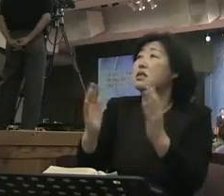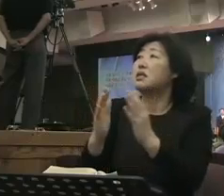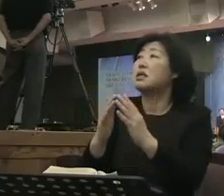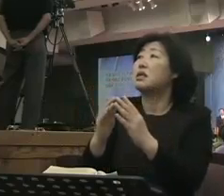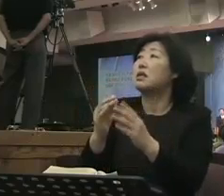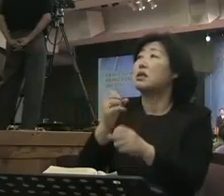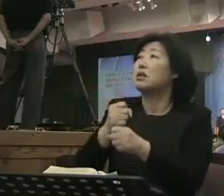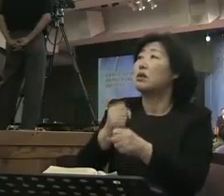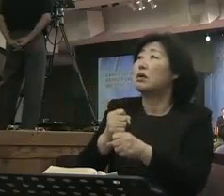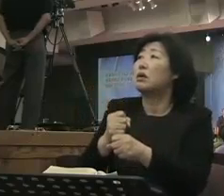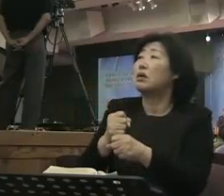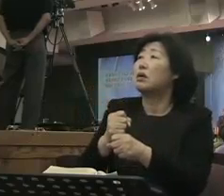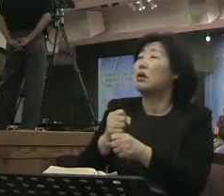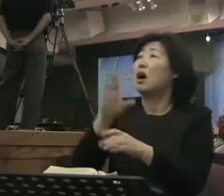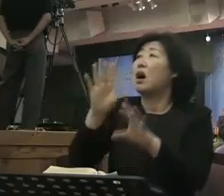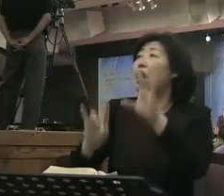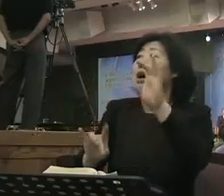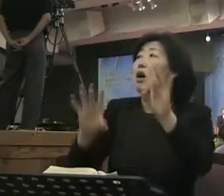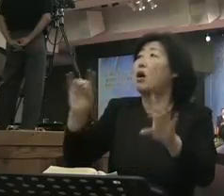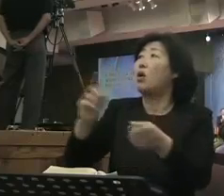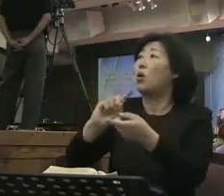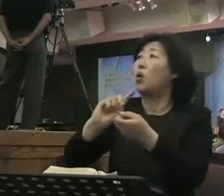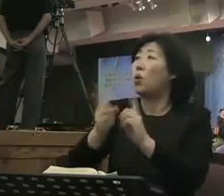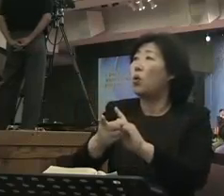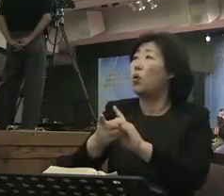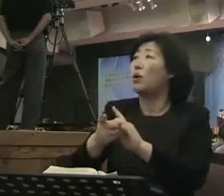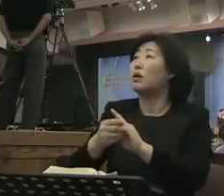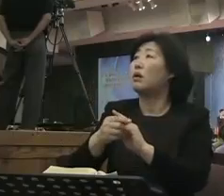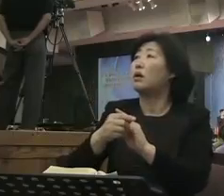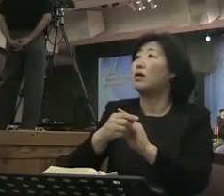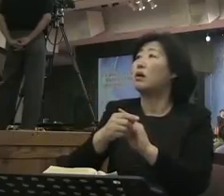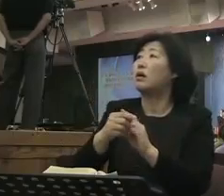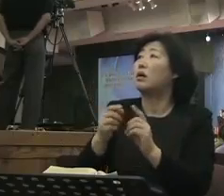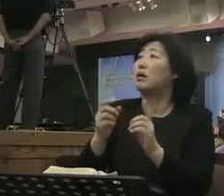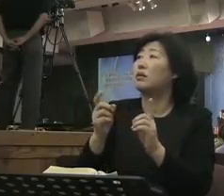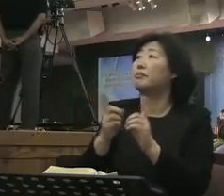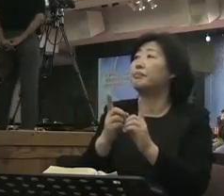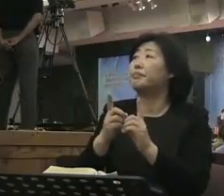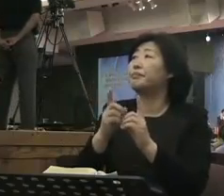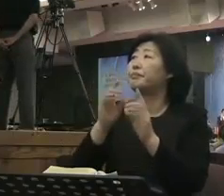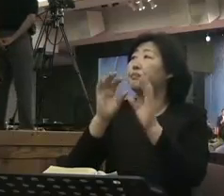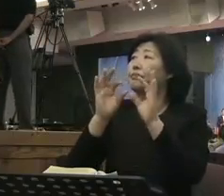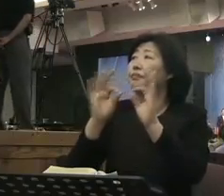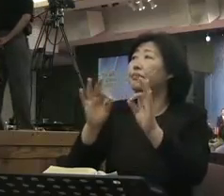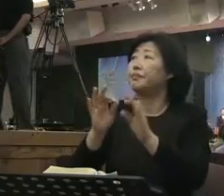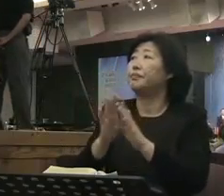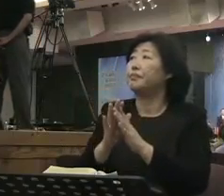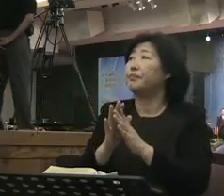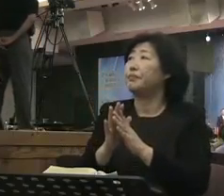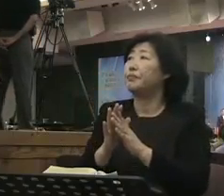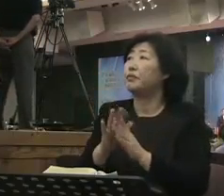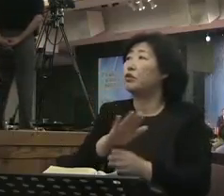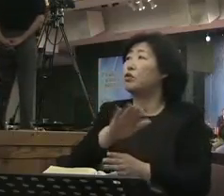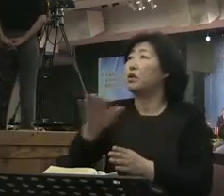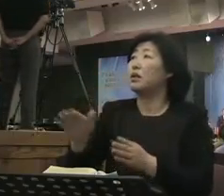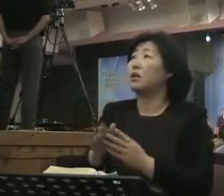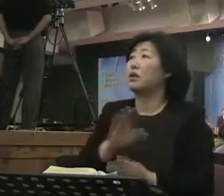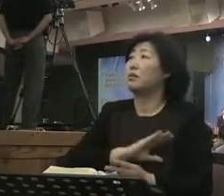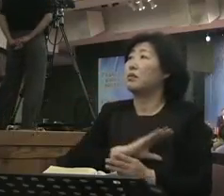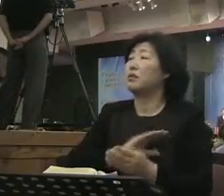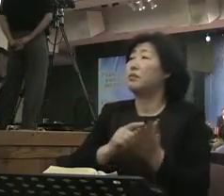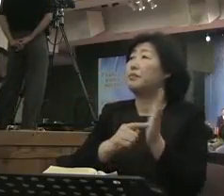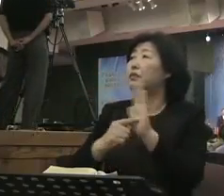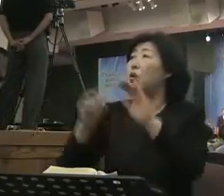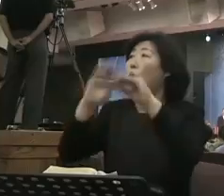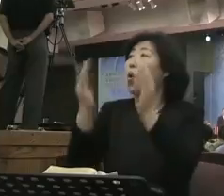역총으로 진흙을 대신하고 말하되 자 산과 대를 쌓아 대꼭대기를 하늘에 흩하여 우리 이름을 내고